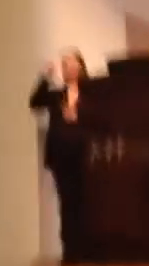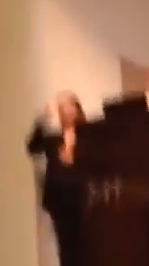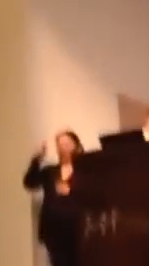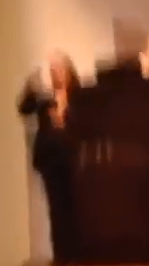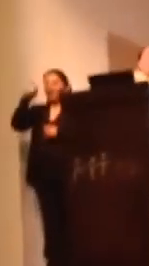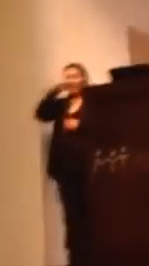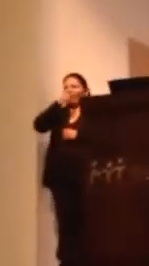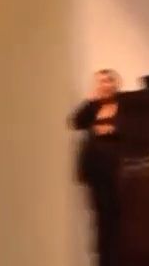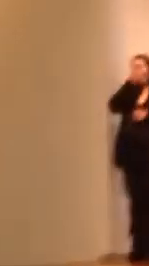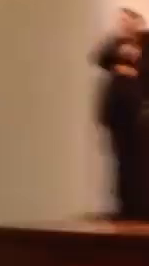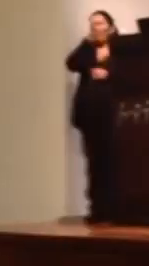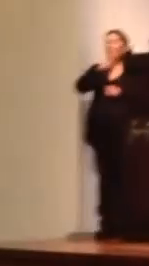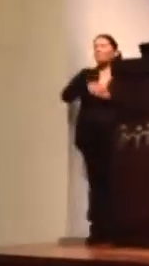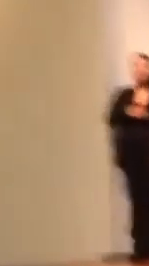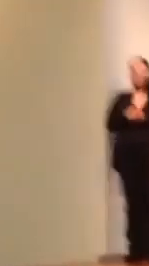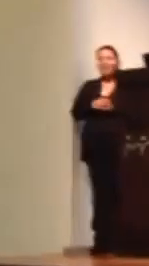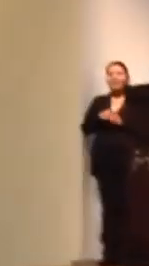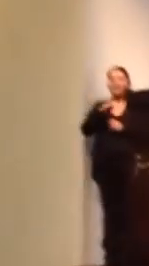Es un buen punto.